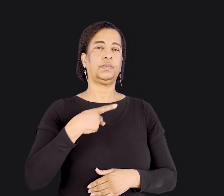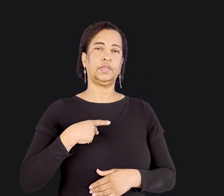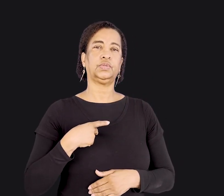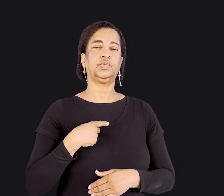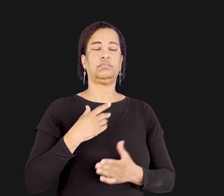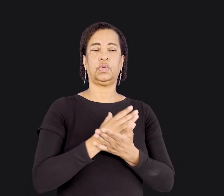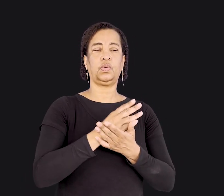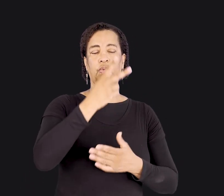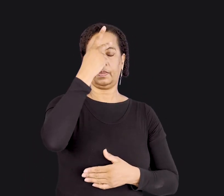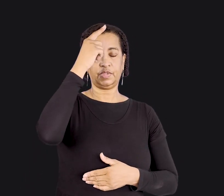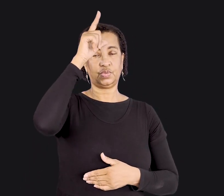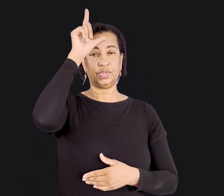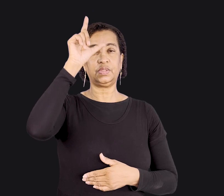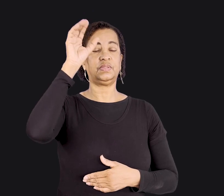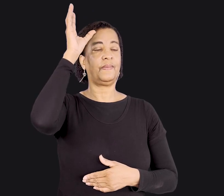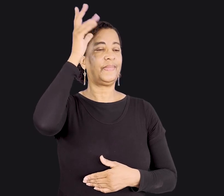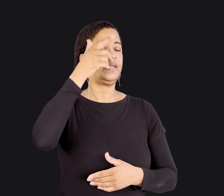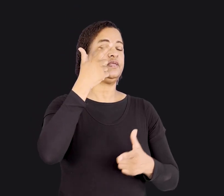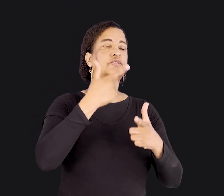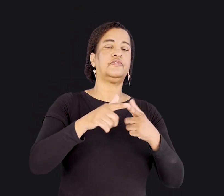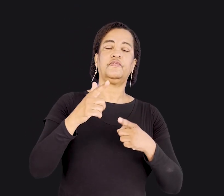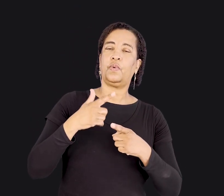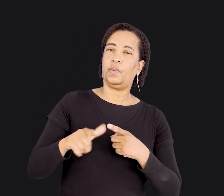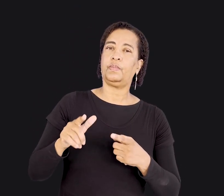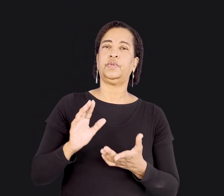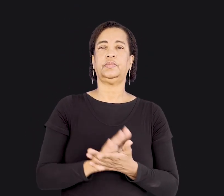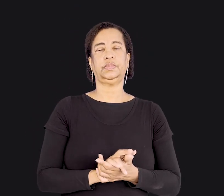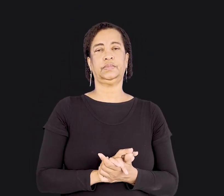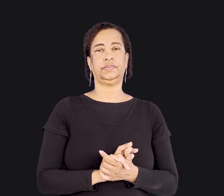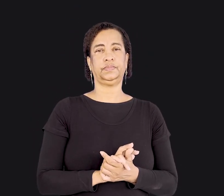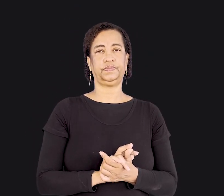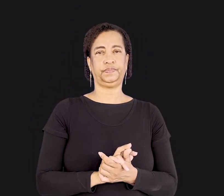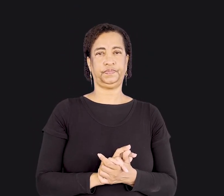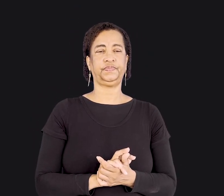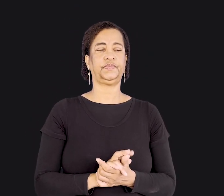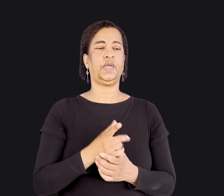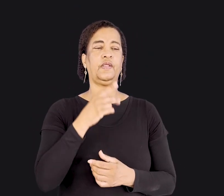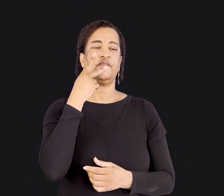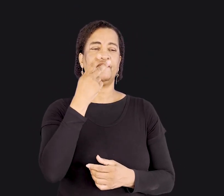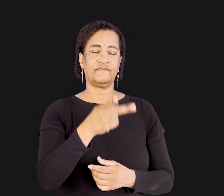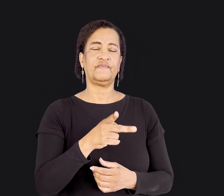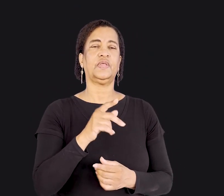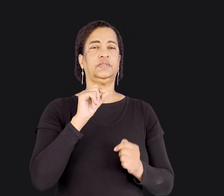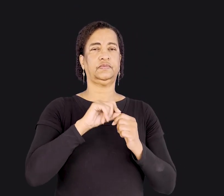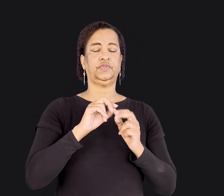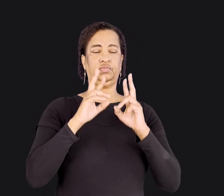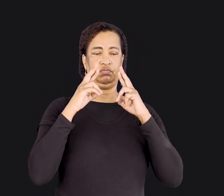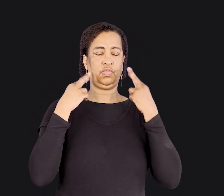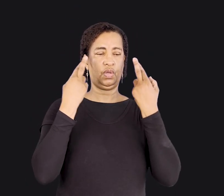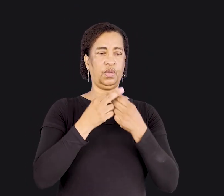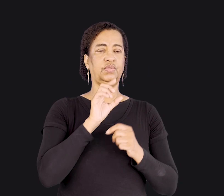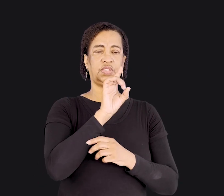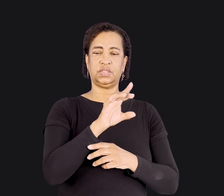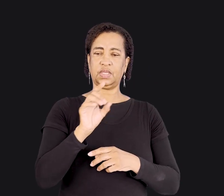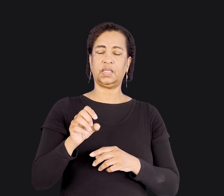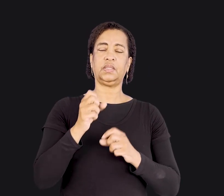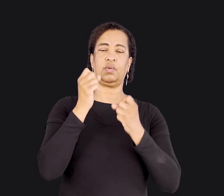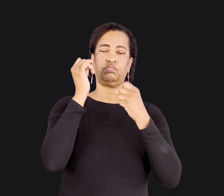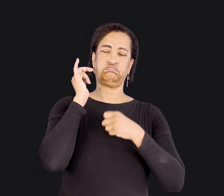da liderança para resolver essa questão de maneira espiritual. Deve haver uma reunião onde cada um conte sua versão da